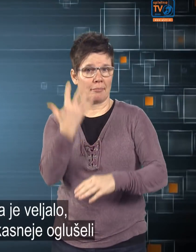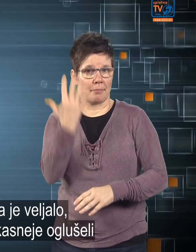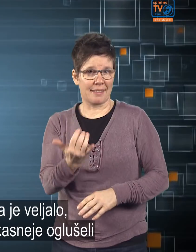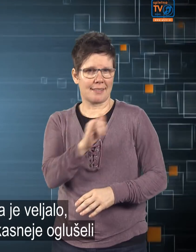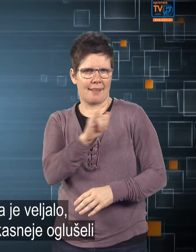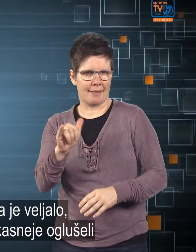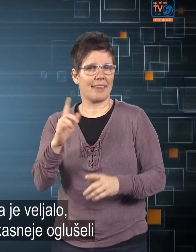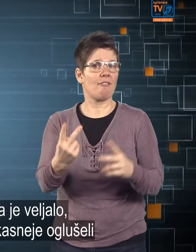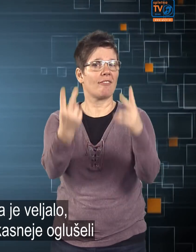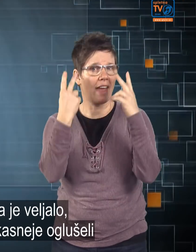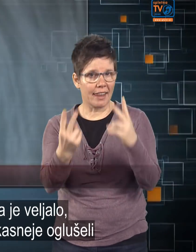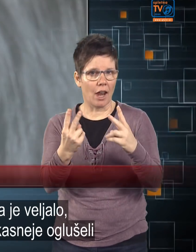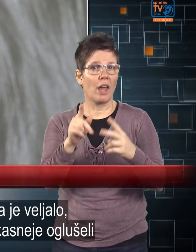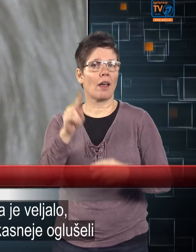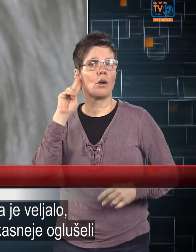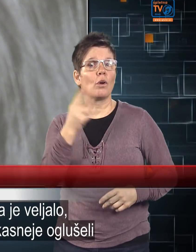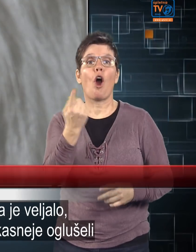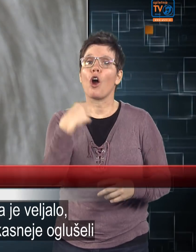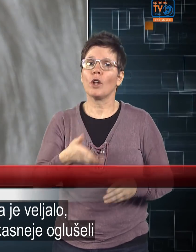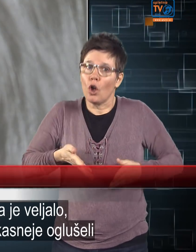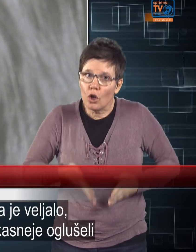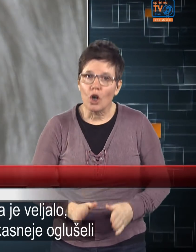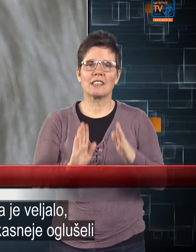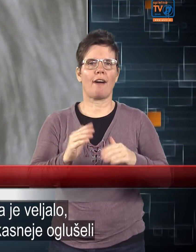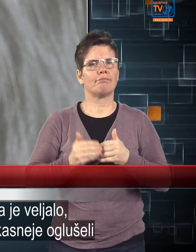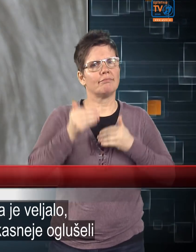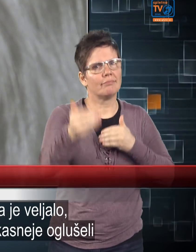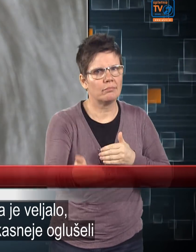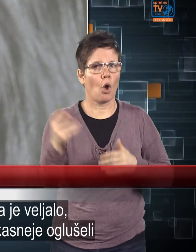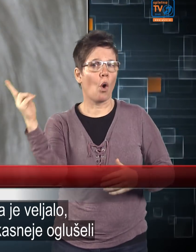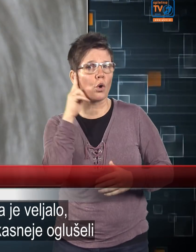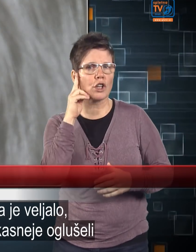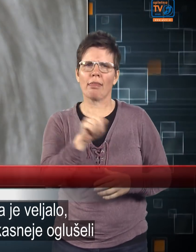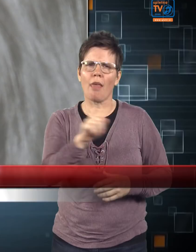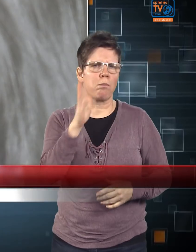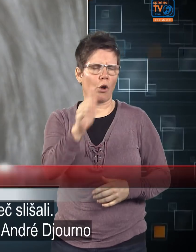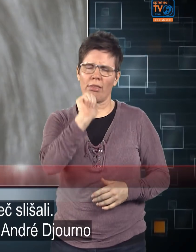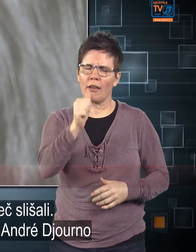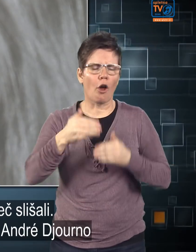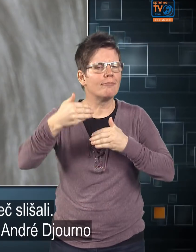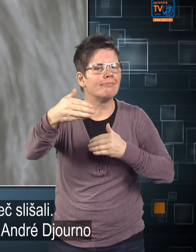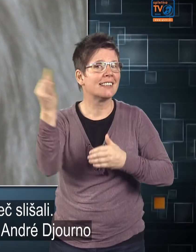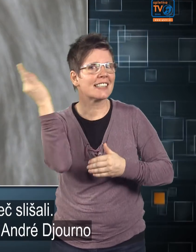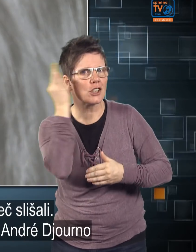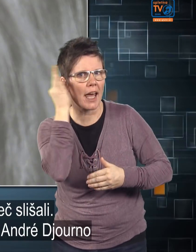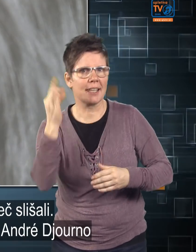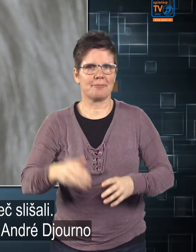Še pred pol stoletja je veljalo, da gluhi od rojstva ali kasneje oglušeli ne bodo nikoli več slišali.